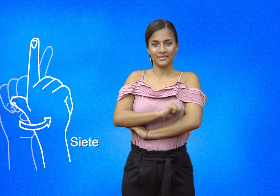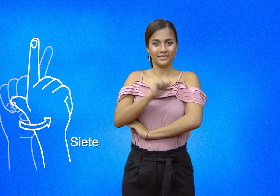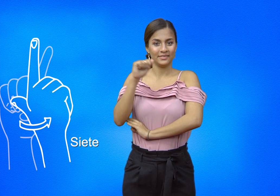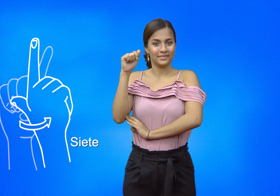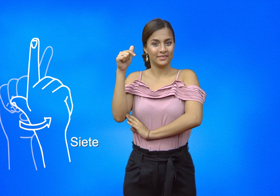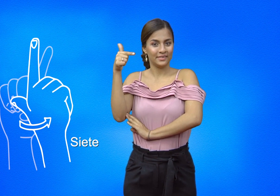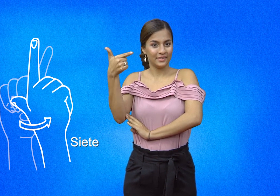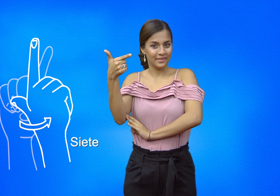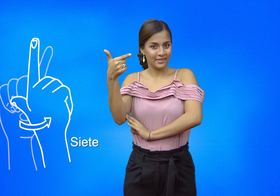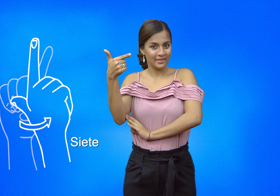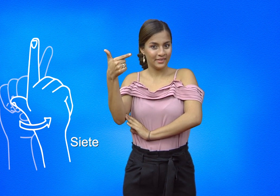7